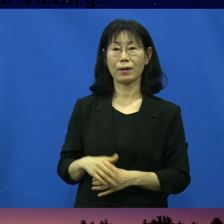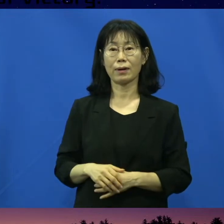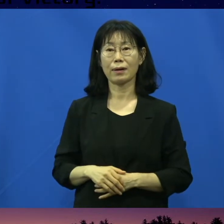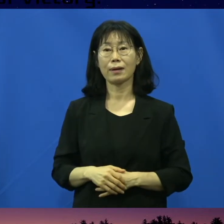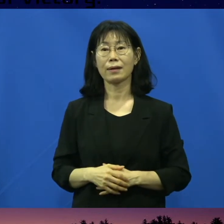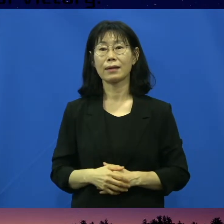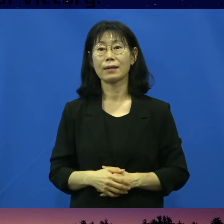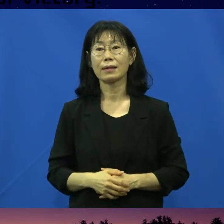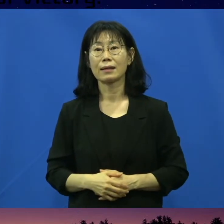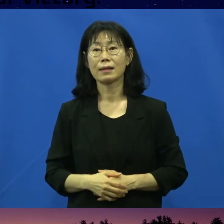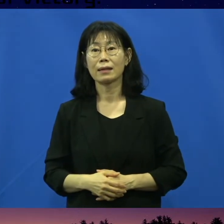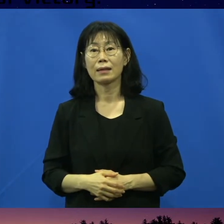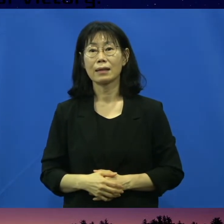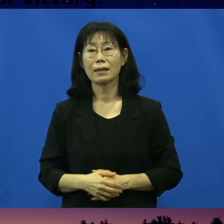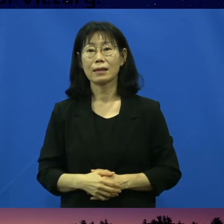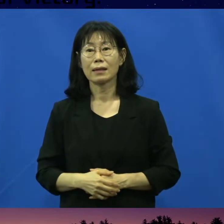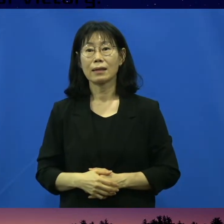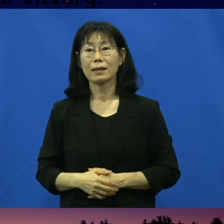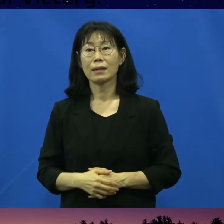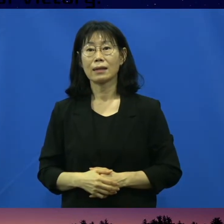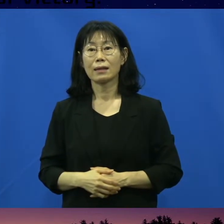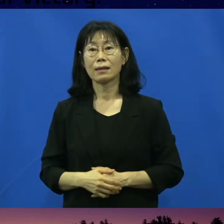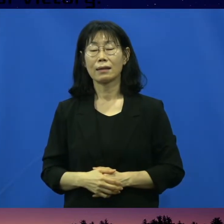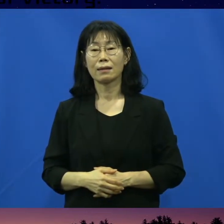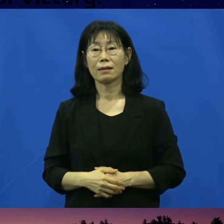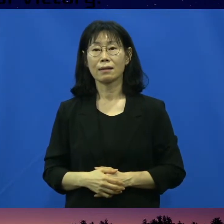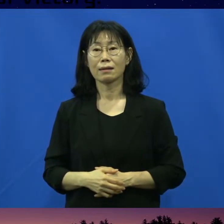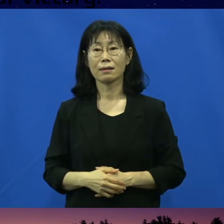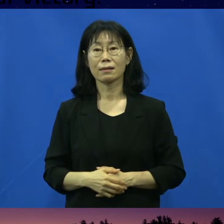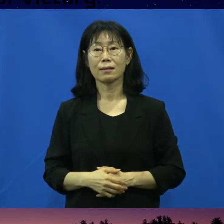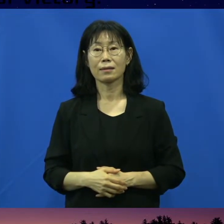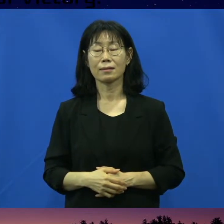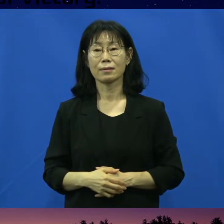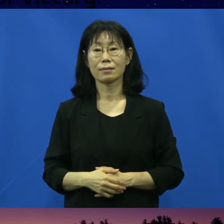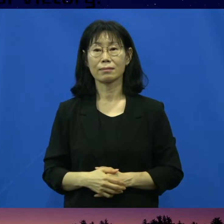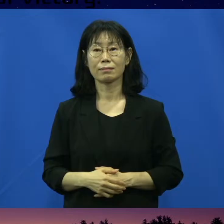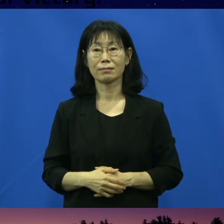약간만 이렇게 신방만 해주시면 오신대요.